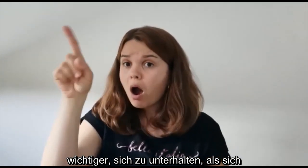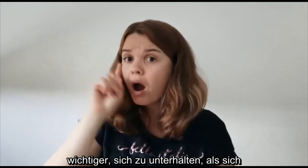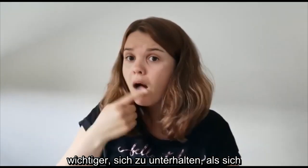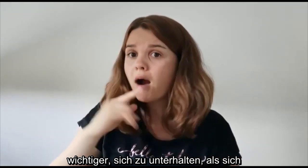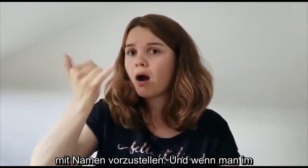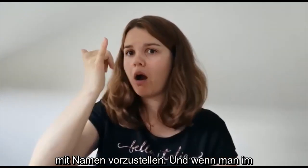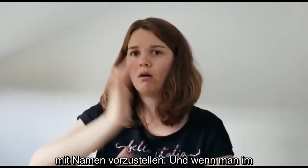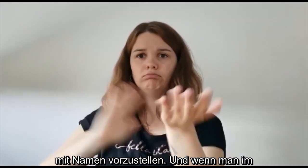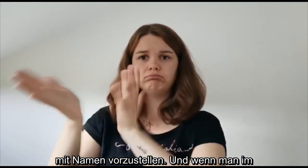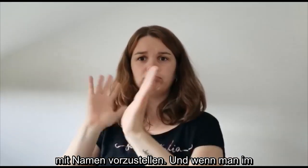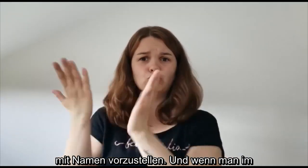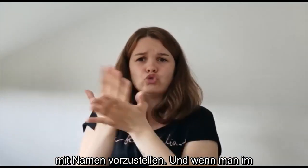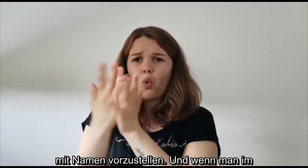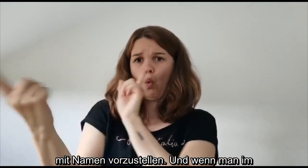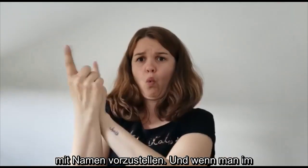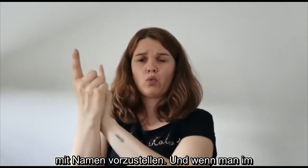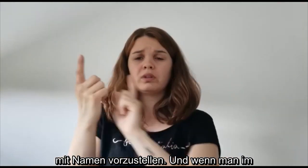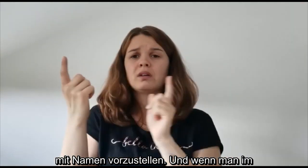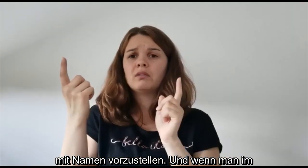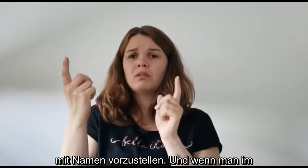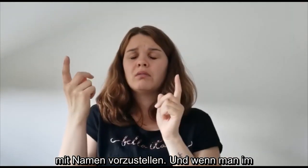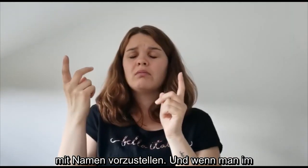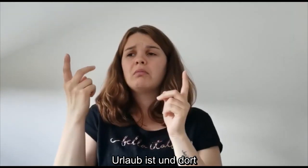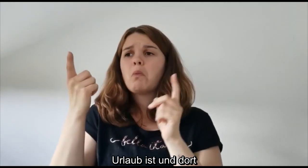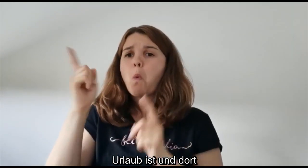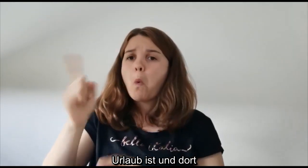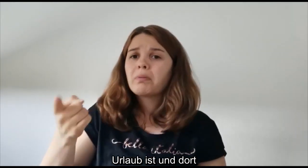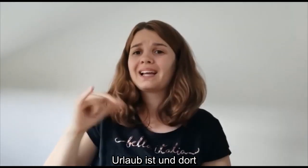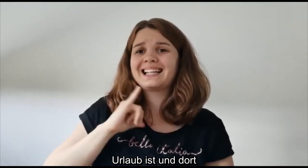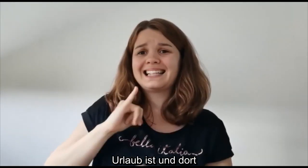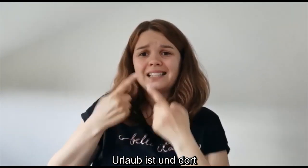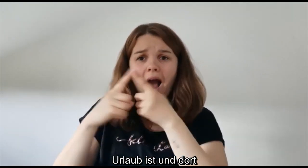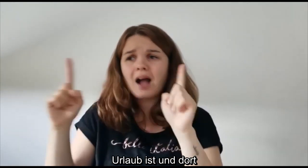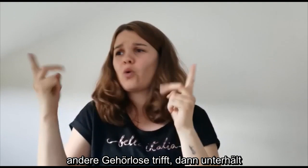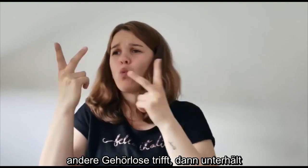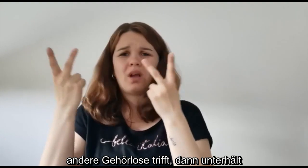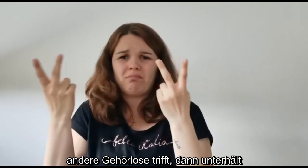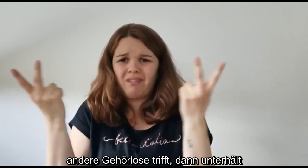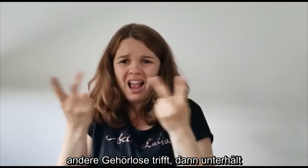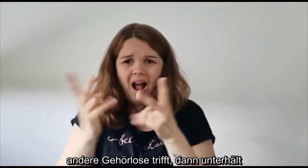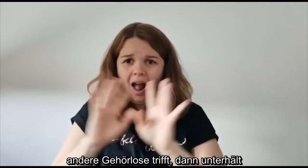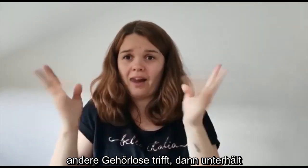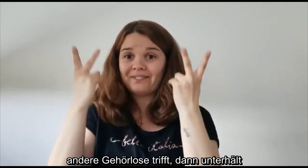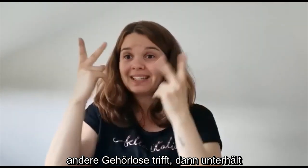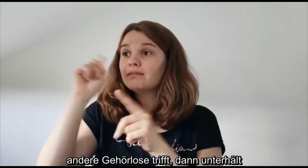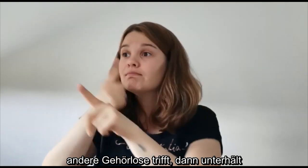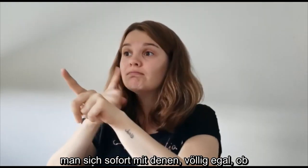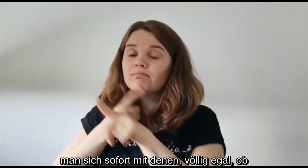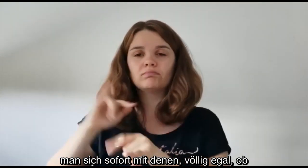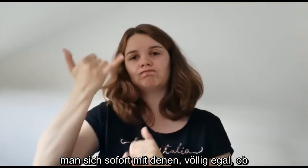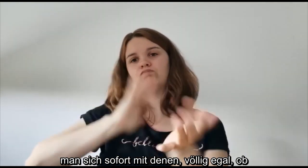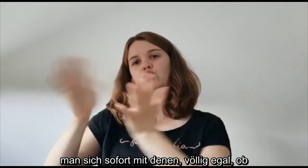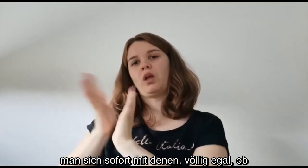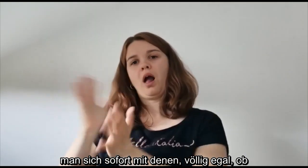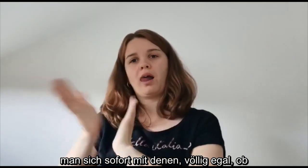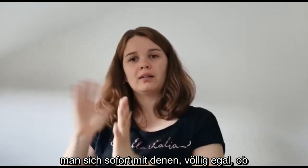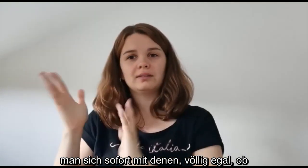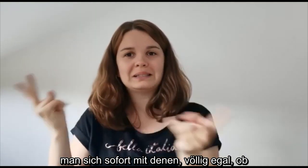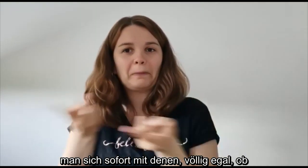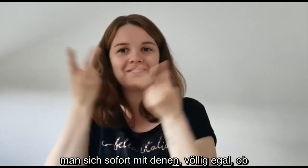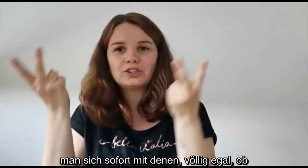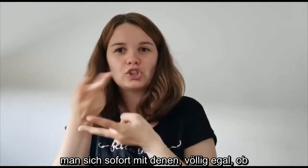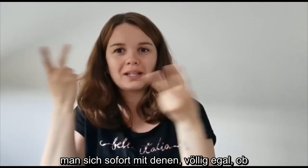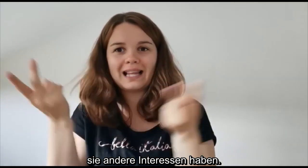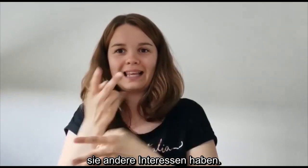unterhalten Als sich mit Namen vorzustellen Und wenn man im Urlaub ist Und dort auf andere Gehörlose trifft Dann unterhält man sich sofort mit